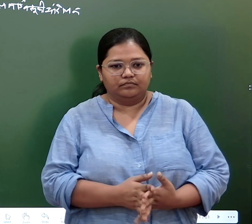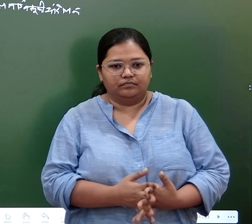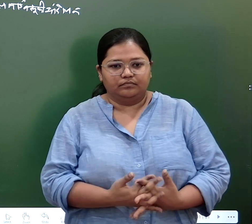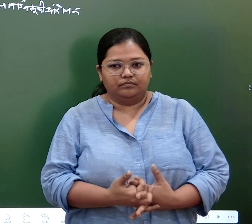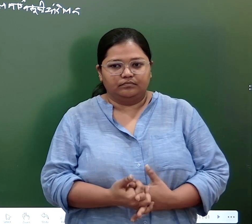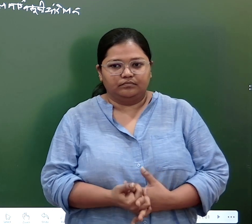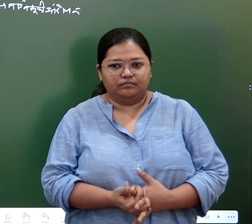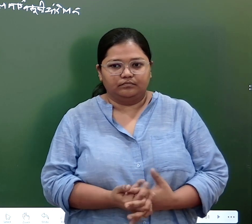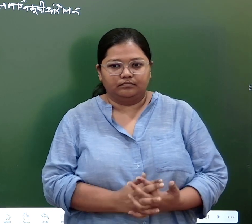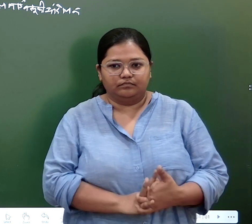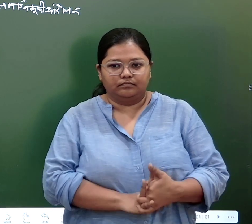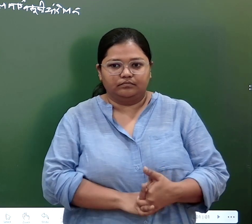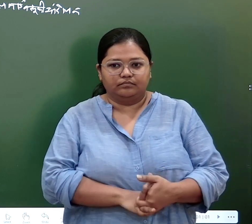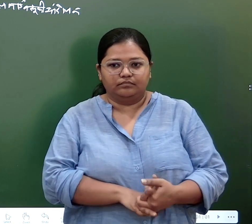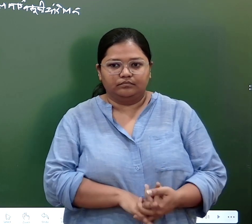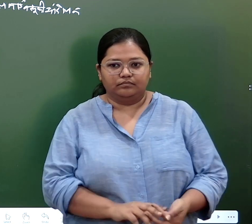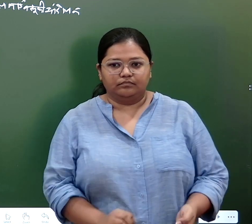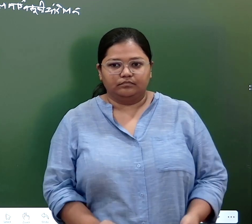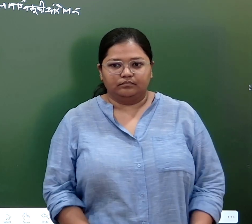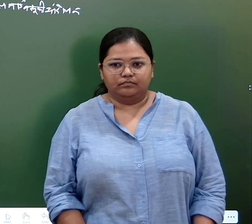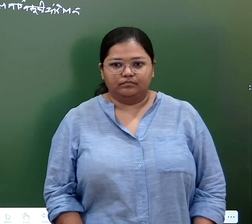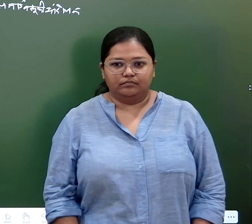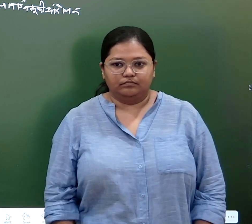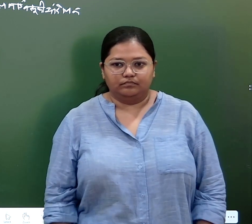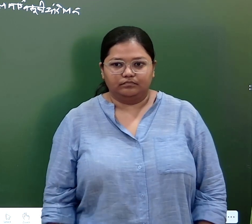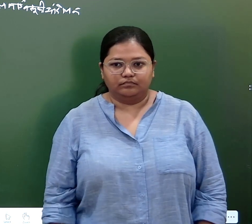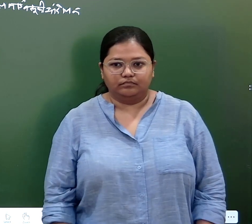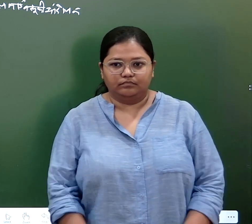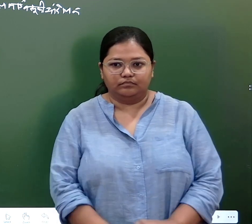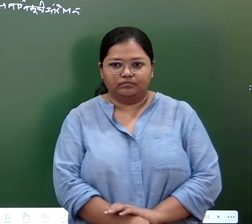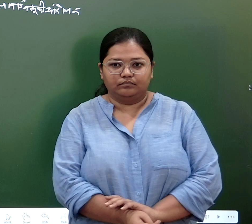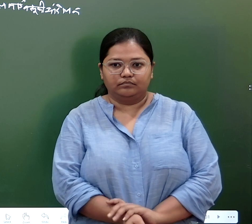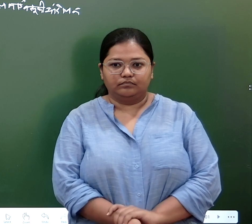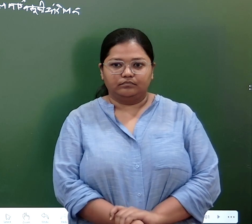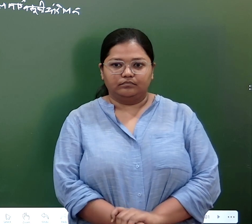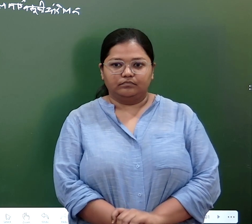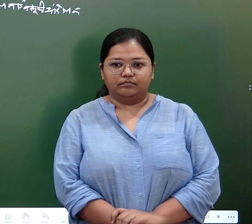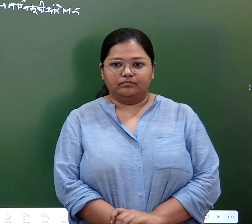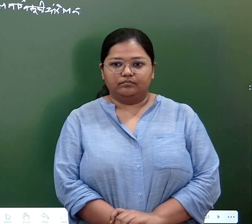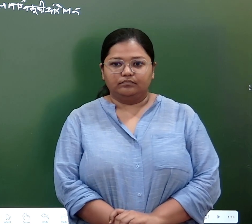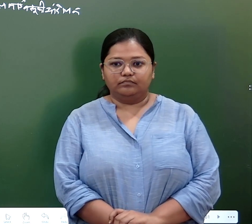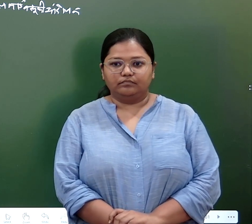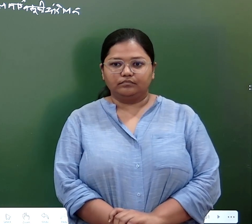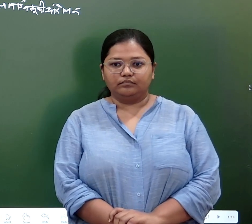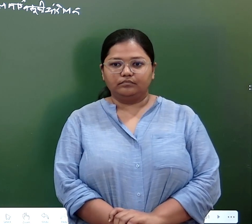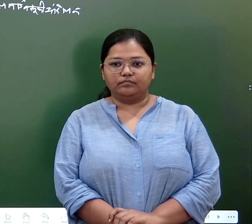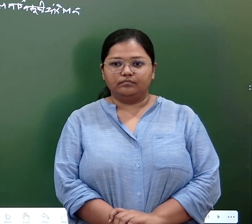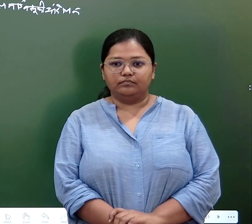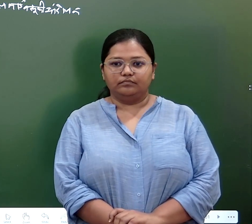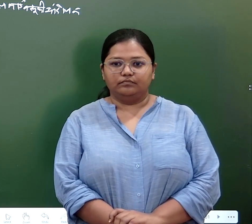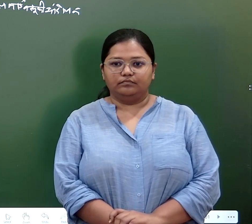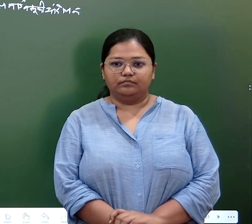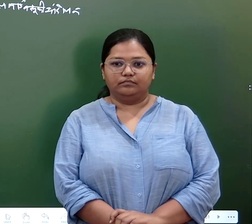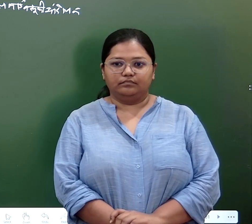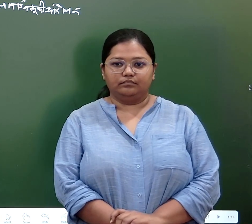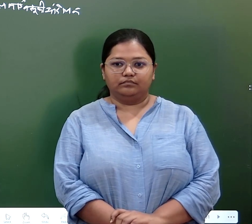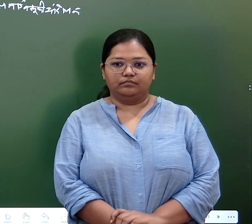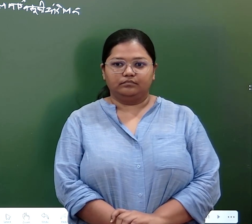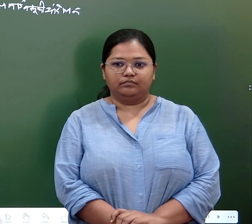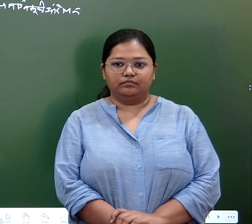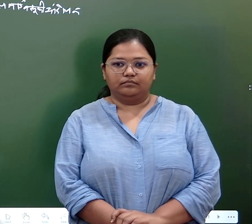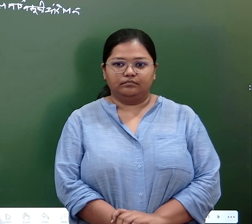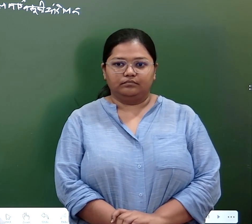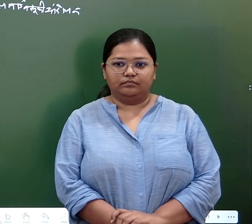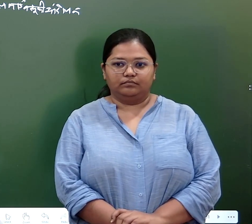से जोड़ा गया। ठीक, धर्म एवं समाज मतलब भक्ति आंदोलन का जो दूसरा चरण आया है